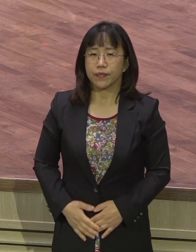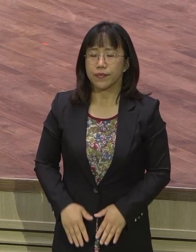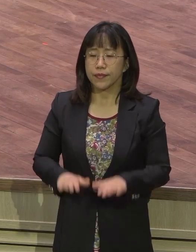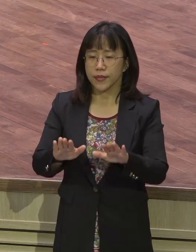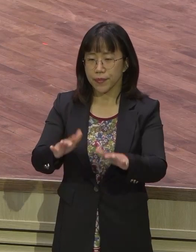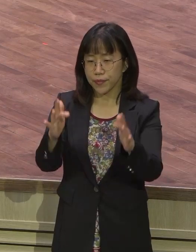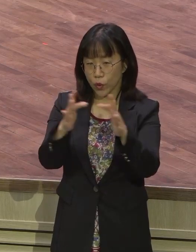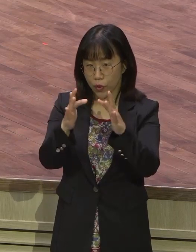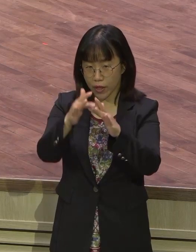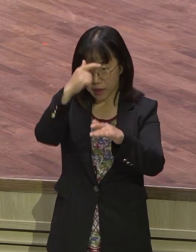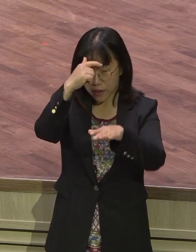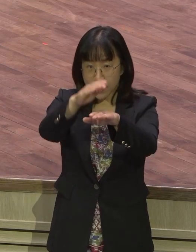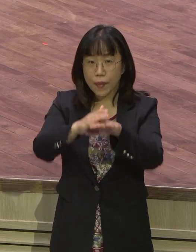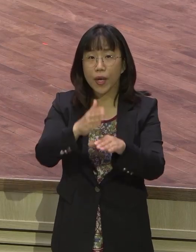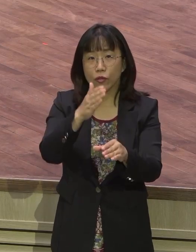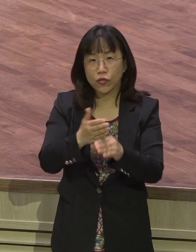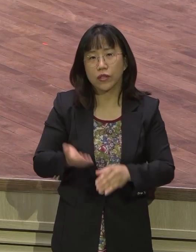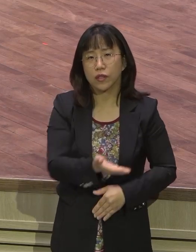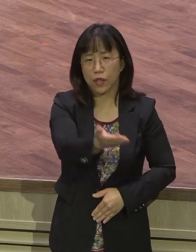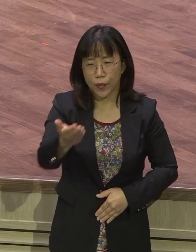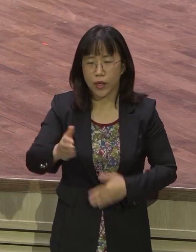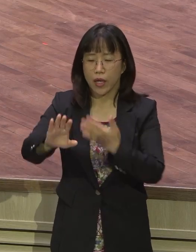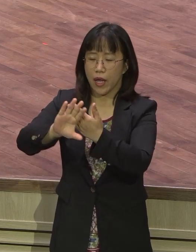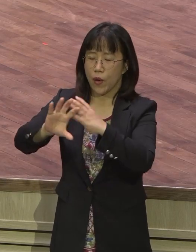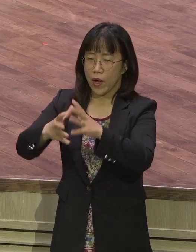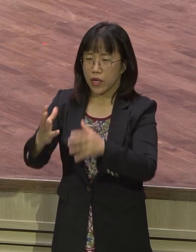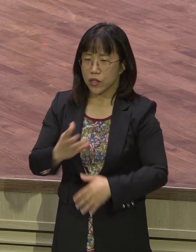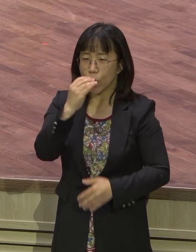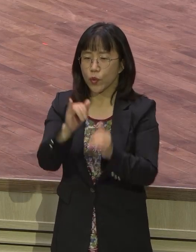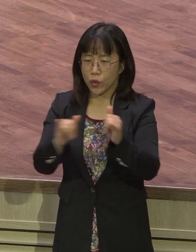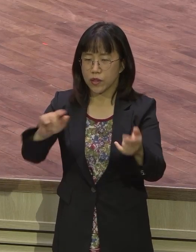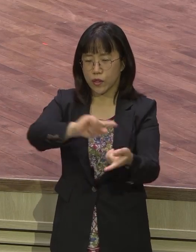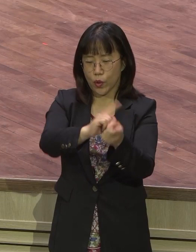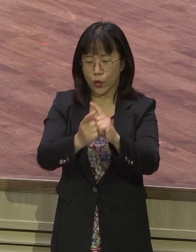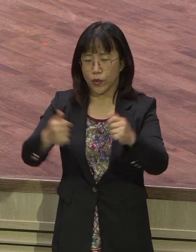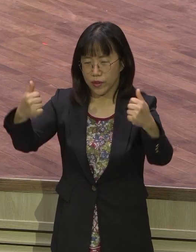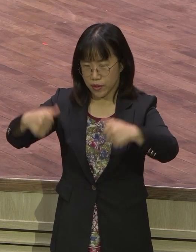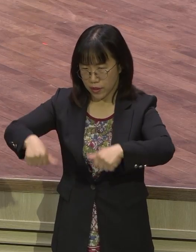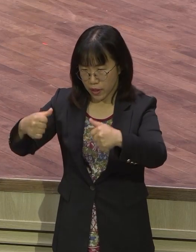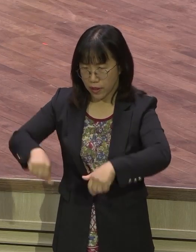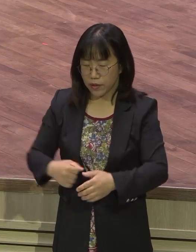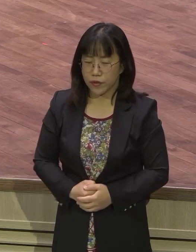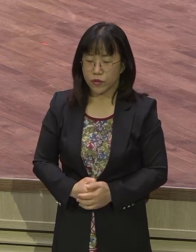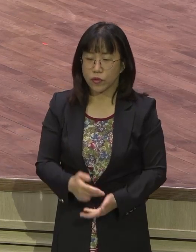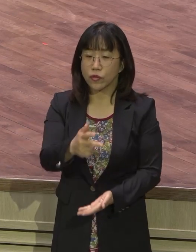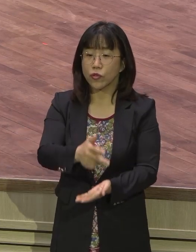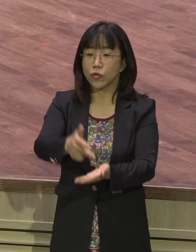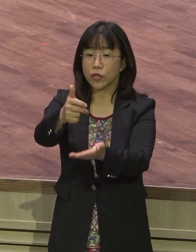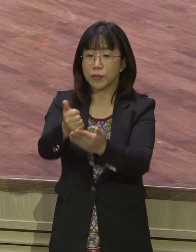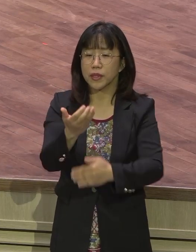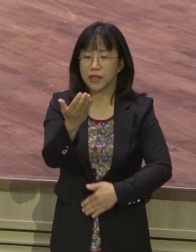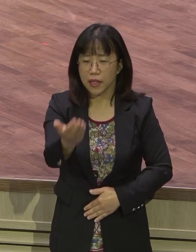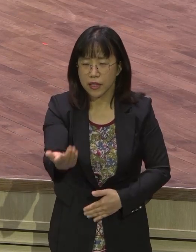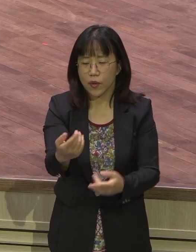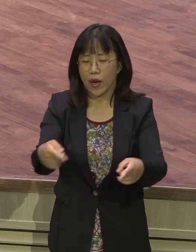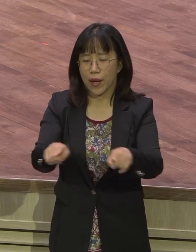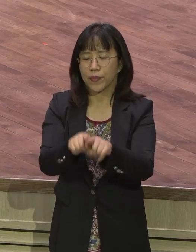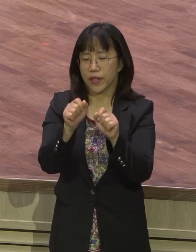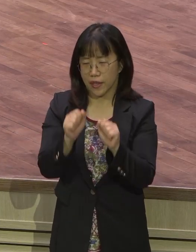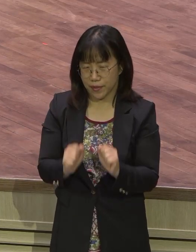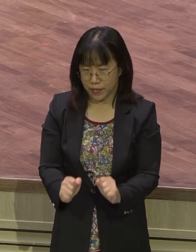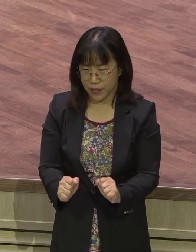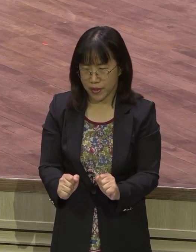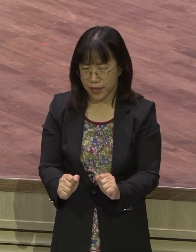예배되는 성도들, 또 해외 성도들, 같이 서로 다 인사합시다. 주님이 성도님과 함께 계십니다.